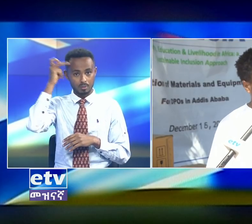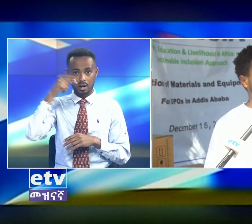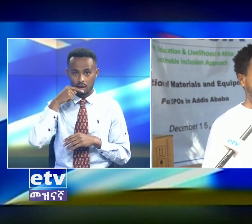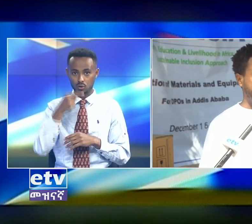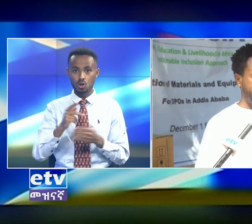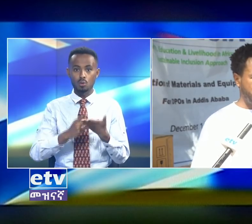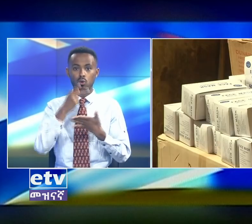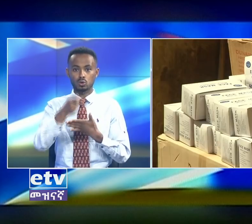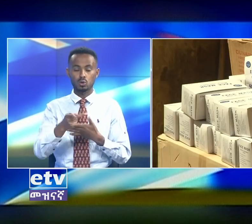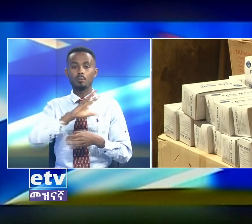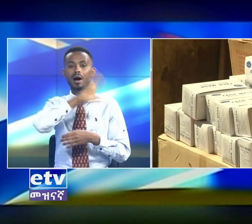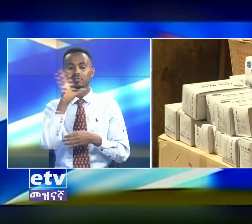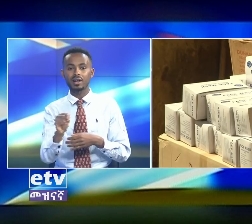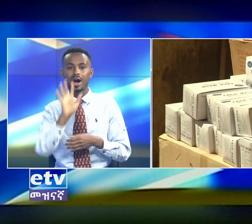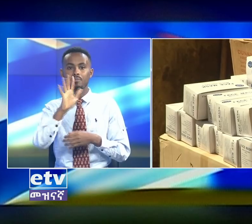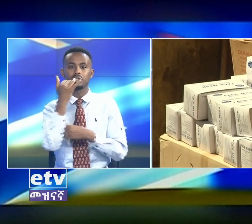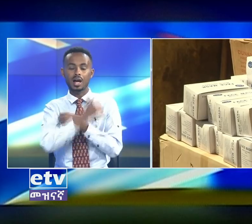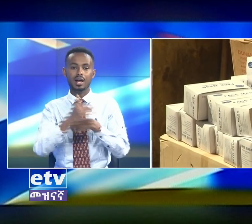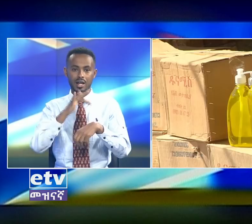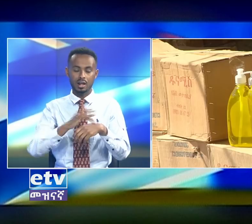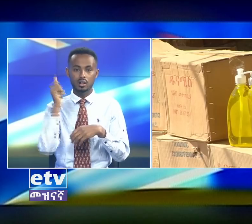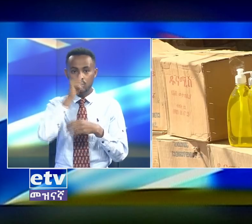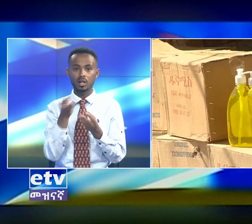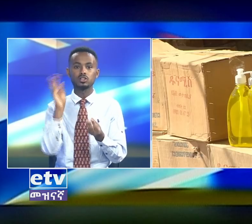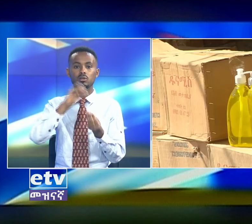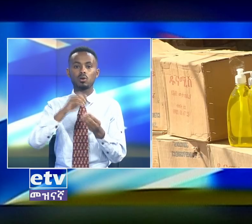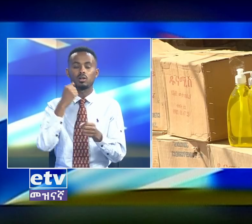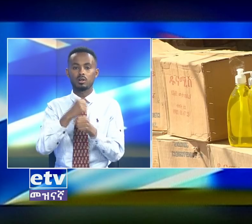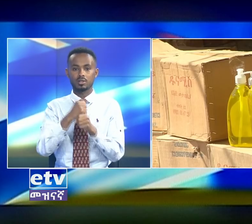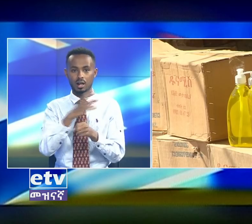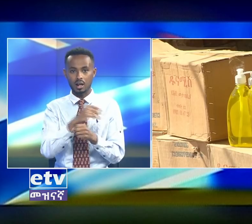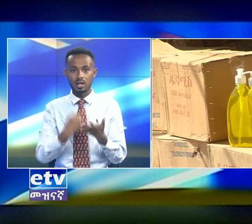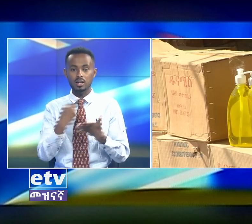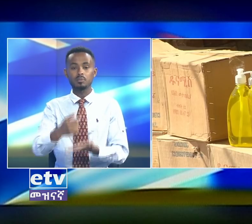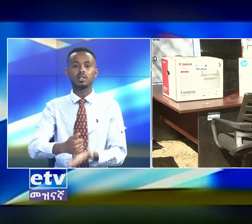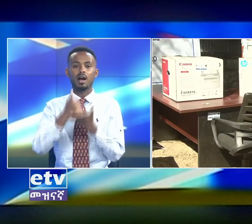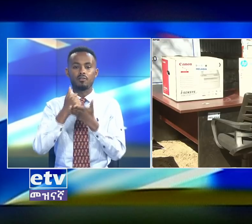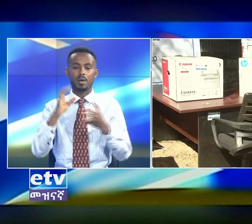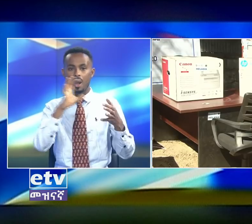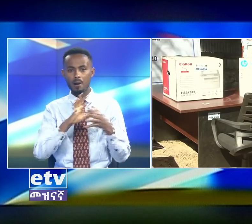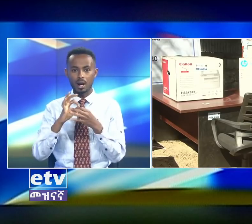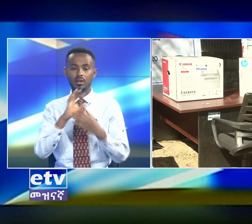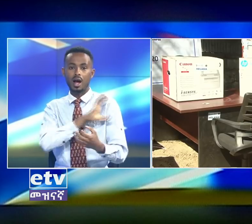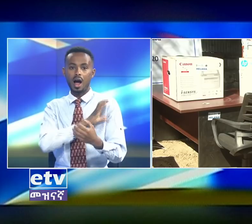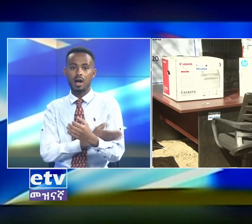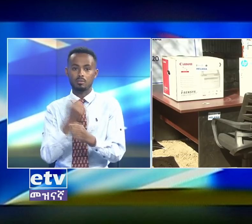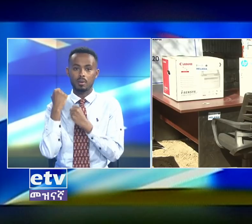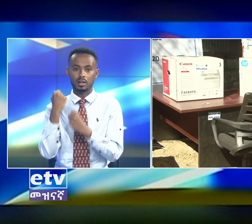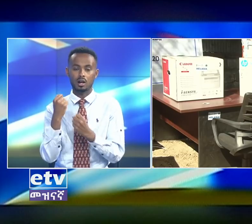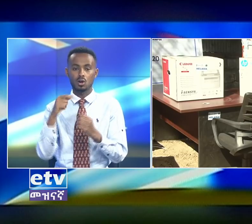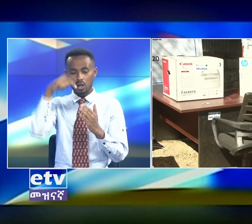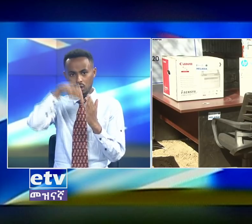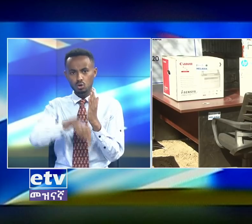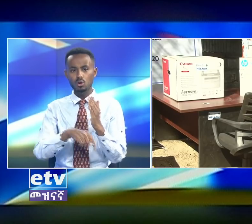እንዳሉት ፕሮጀክቱ በአፍሪካ 5 ሀገራት ላይ ኢትዮጵያን ጨምሮ እንደሚሰራና ይህ ድጋፍም የማህበራትን አቅም በመገንባት ወርታች